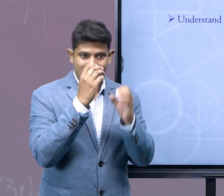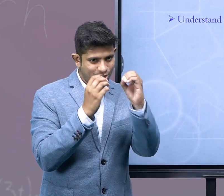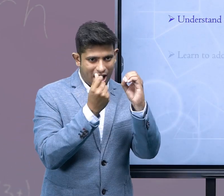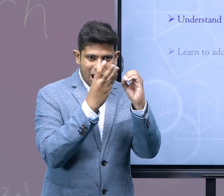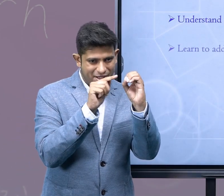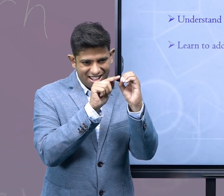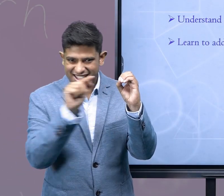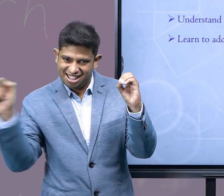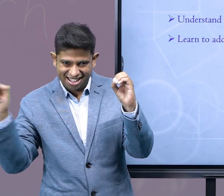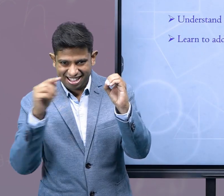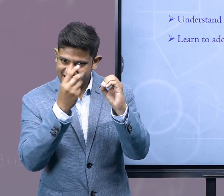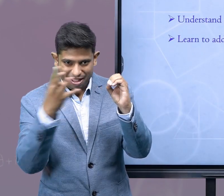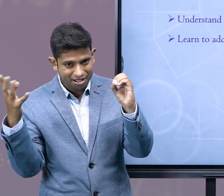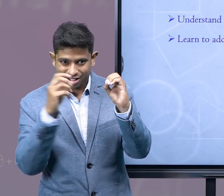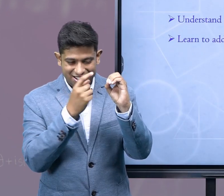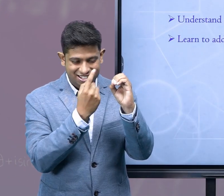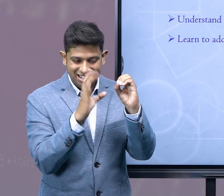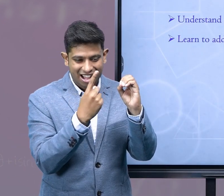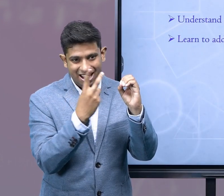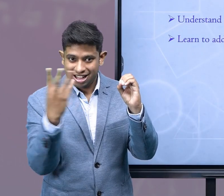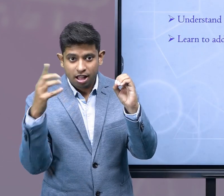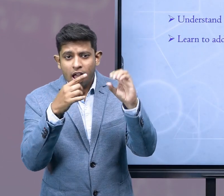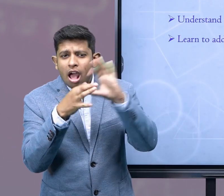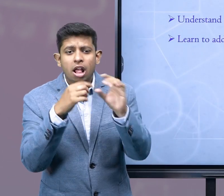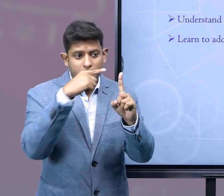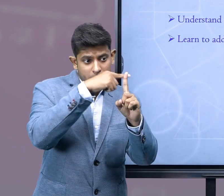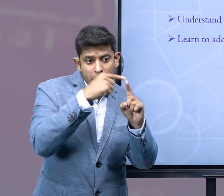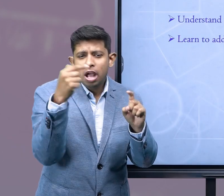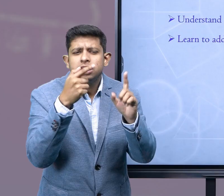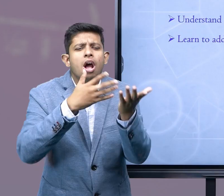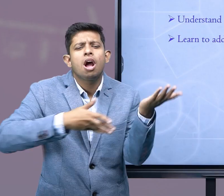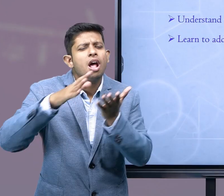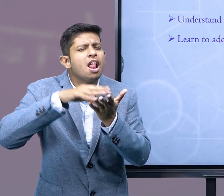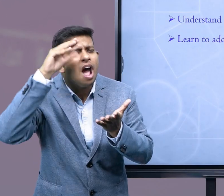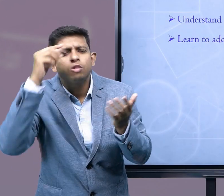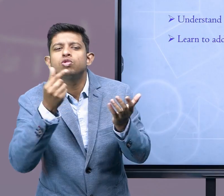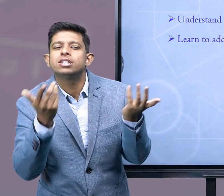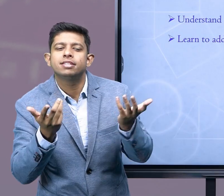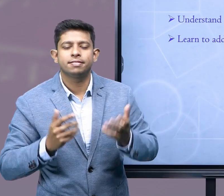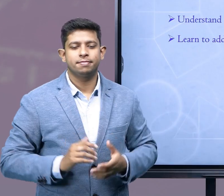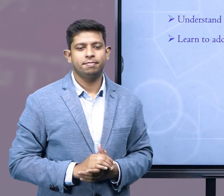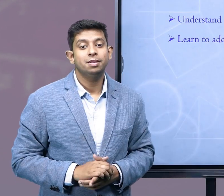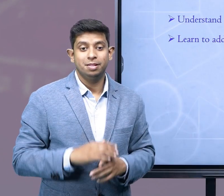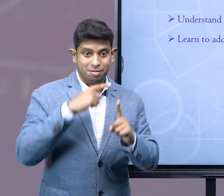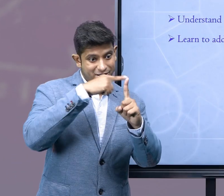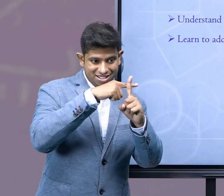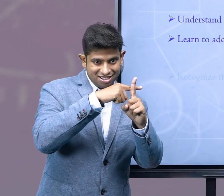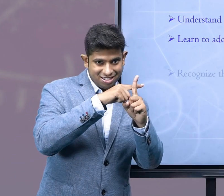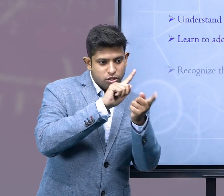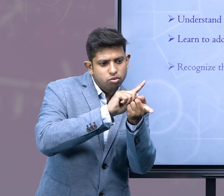संख्या रेखा का उपयोग करते हुए पूर्णांकों को जोड़ना और घटाना सीखने में किसी भी पूर्णांक